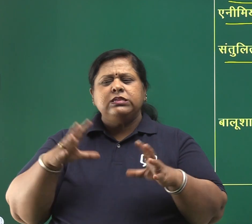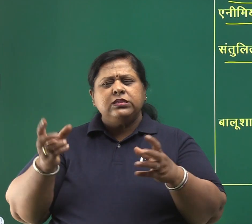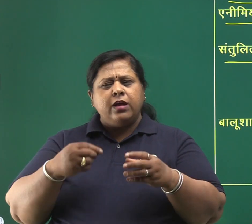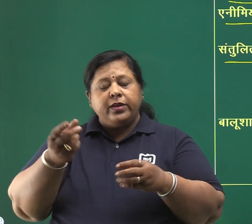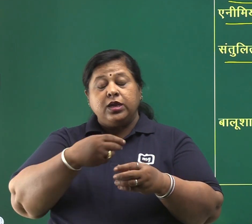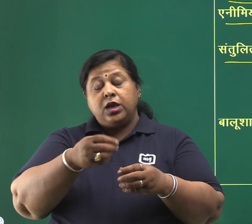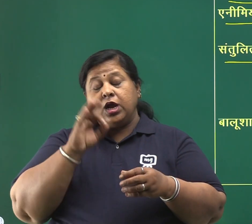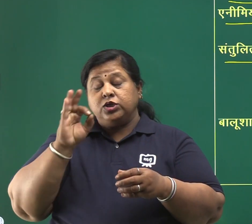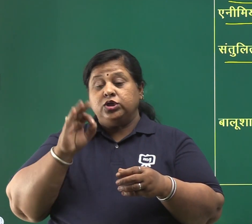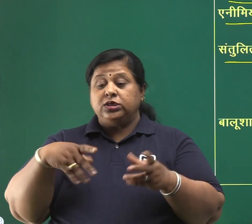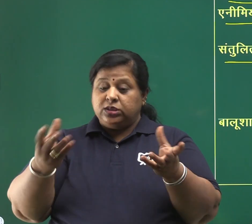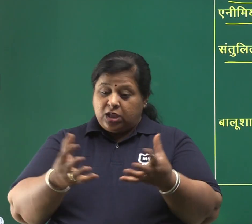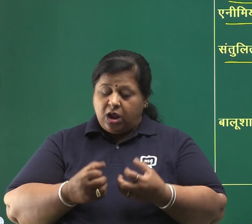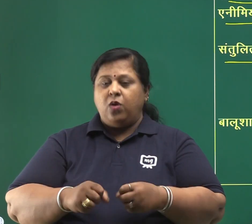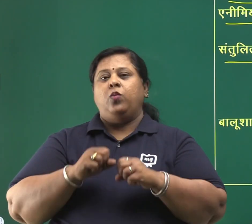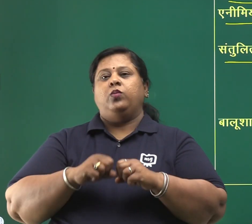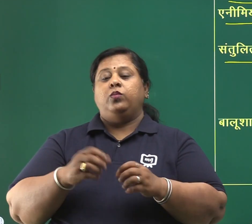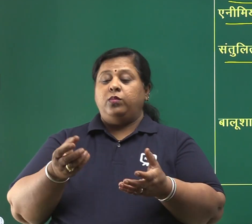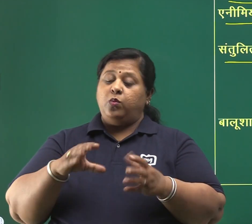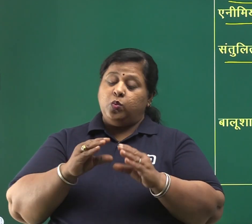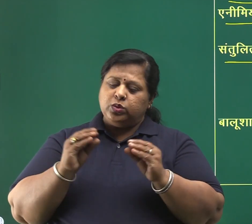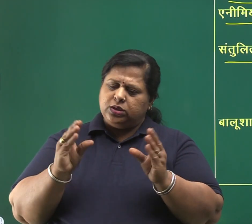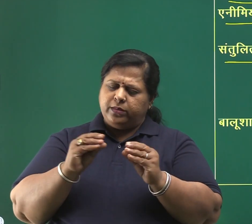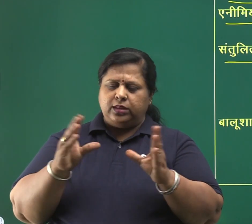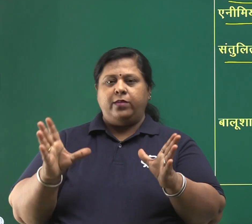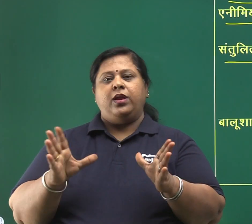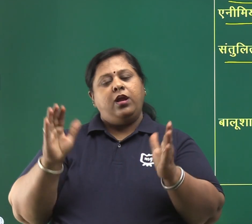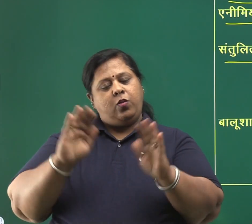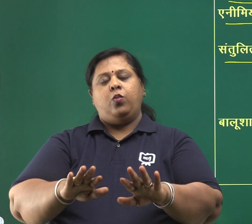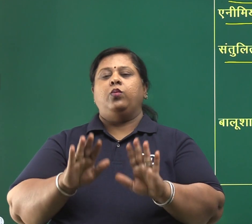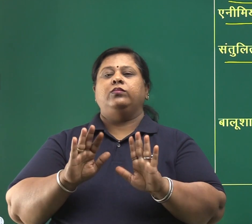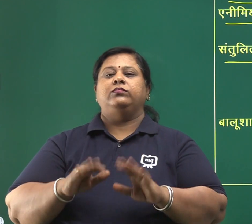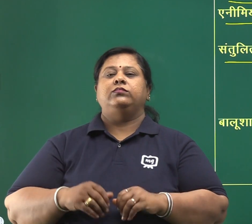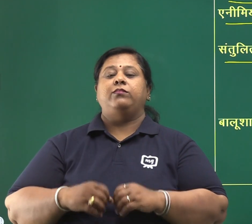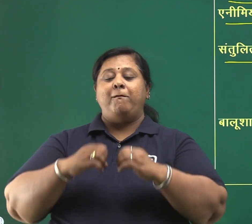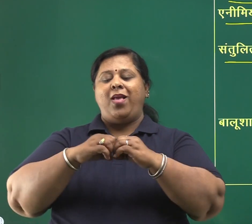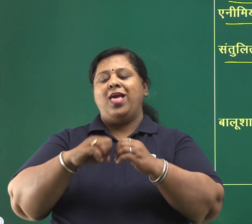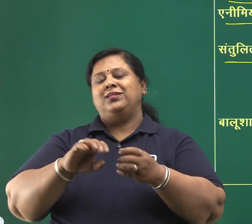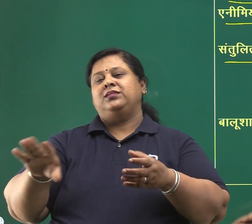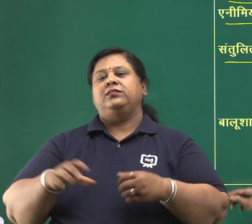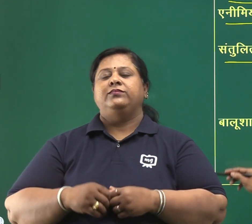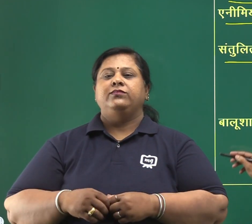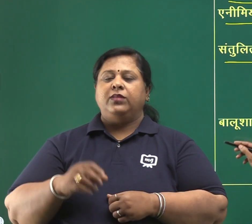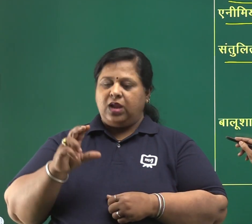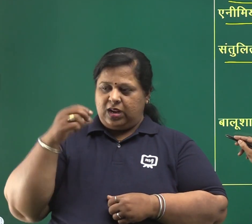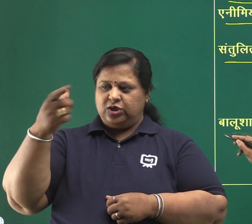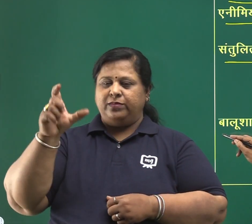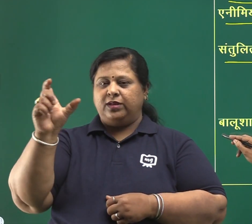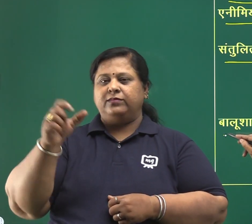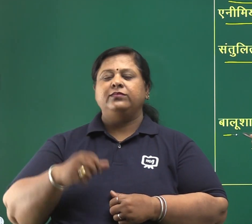आवश्यक पोषक तत्व उचित मात्रा में हो। अगला शब्द है